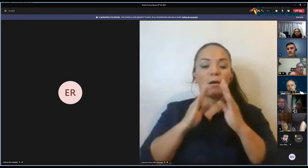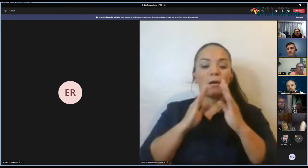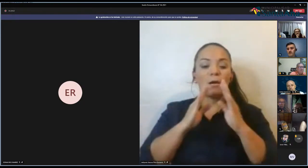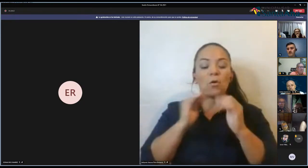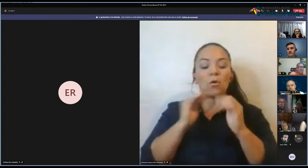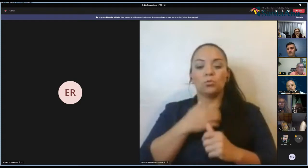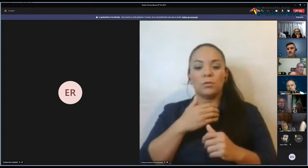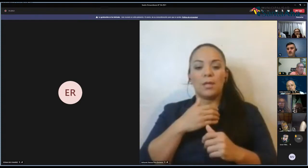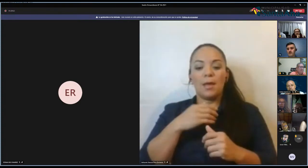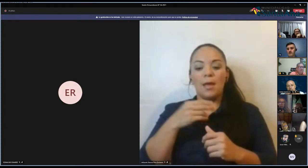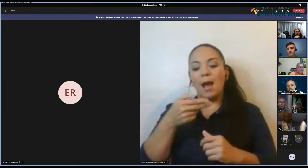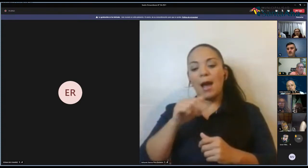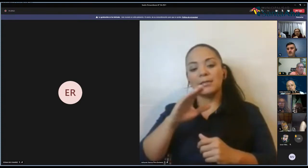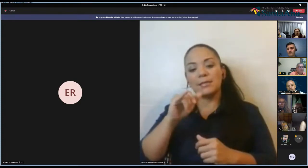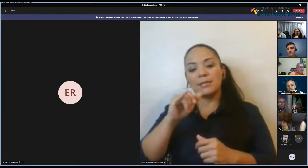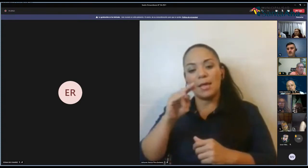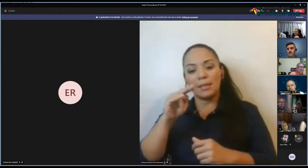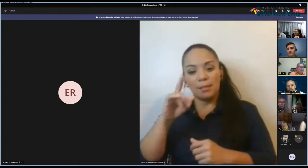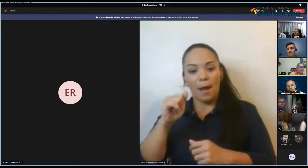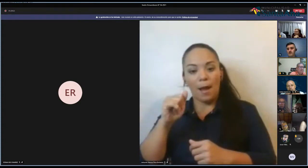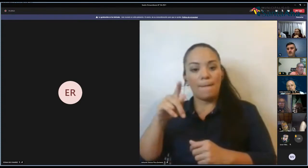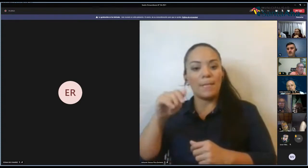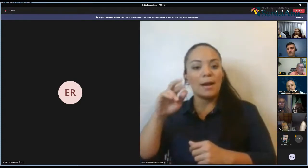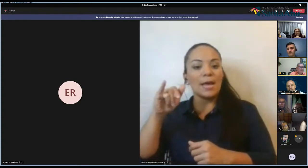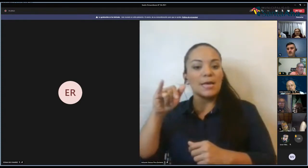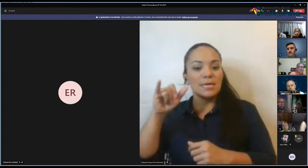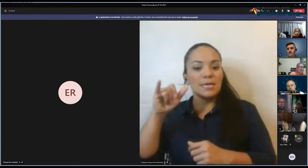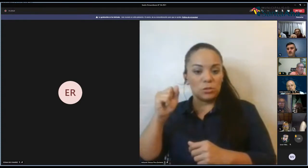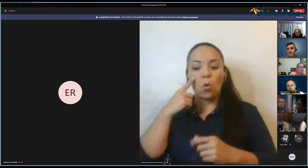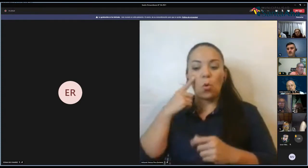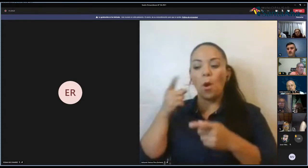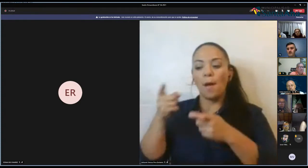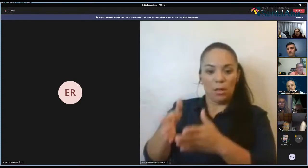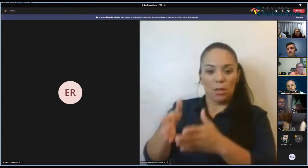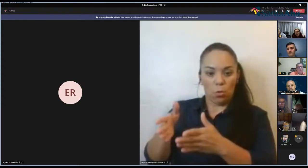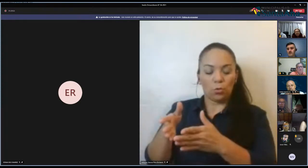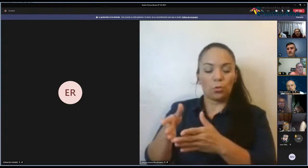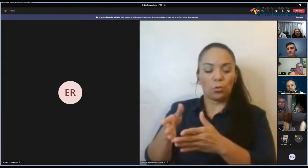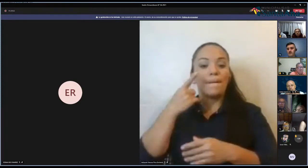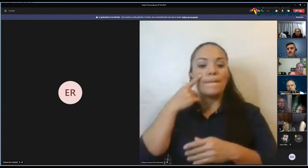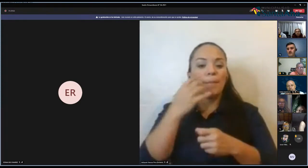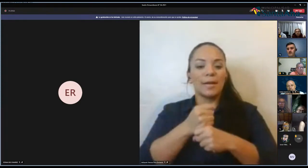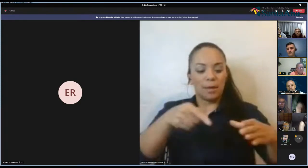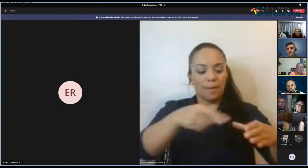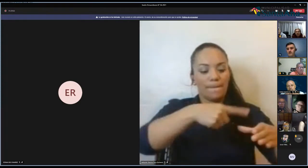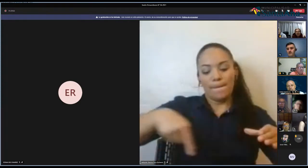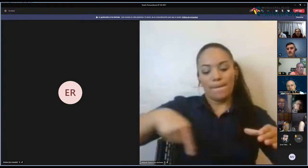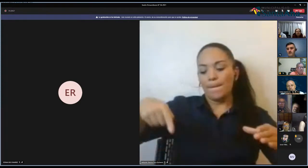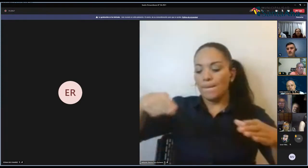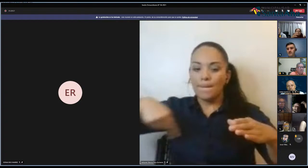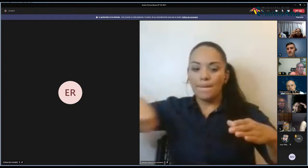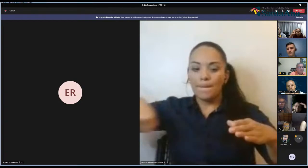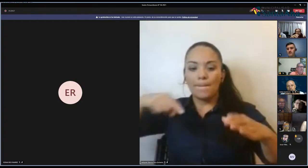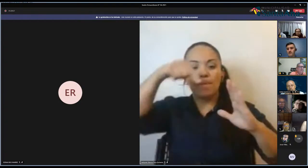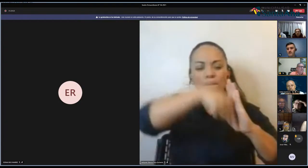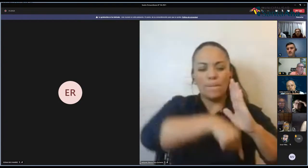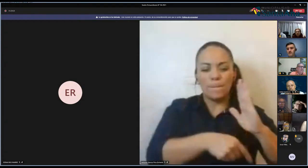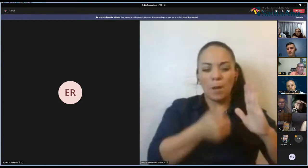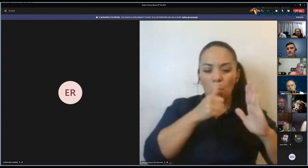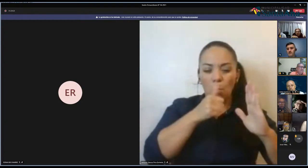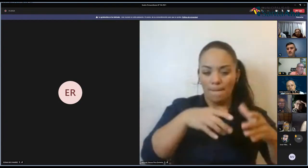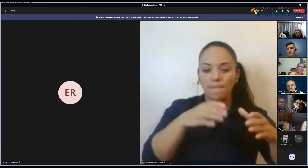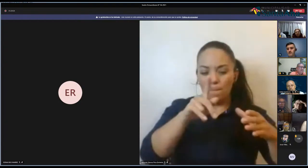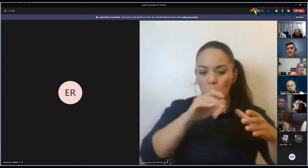quién como revisor dilación para hacer esos pozos del que habla general para para reducir